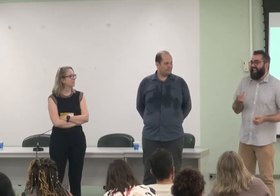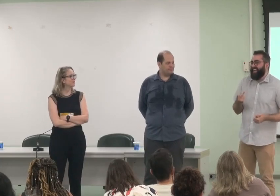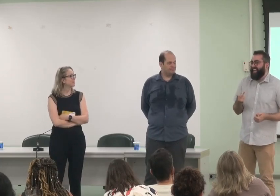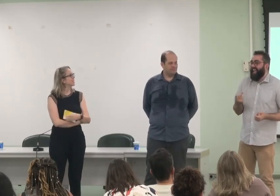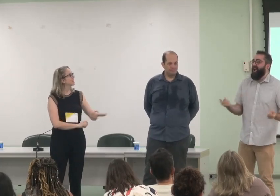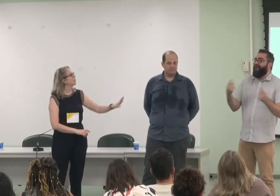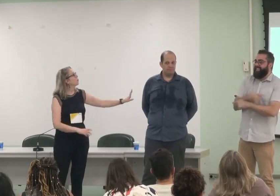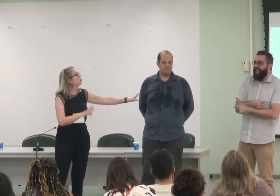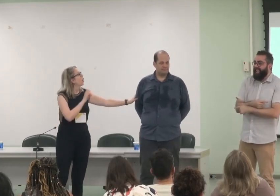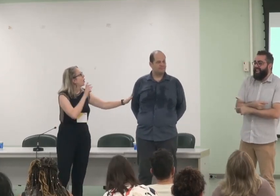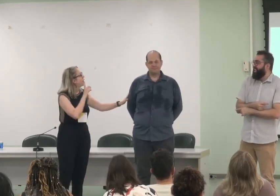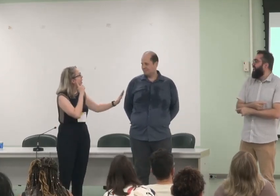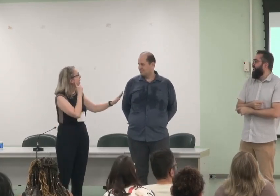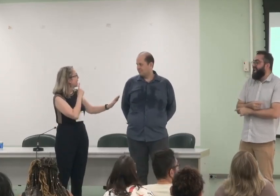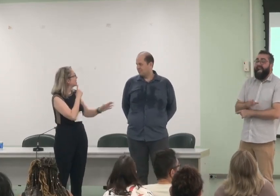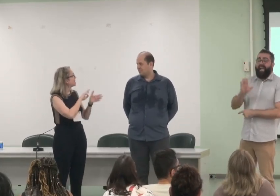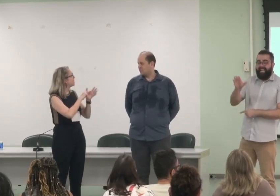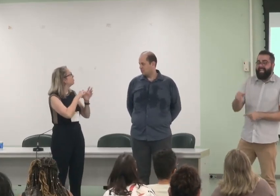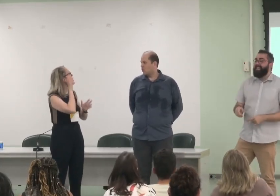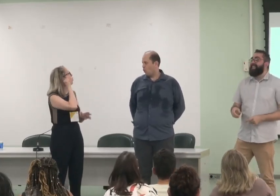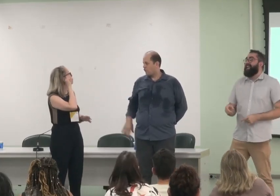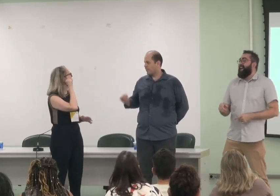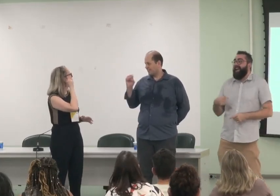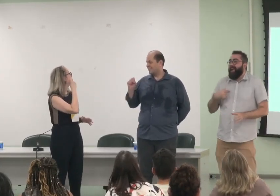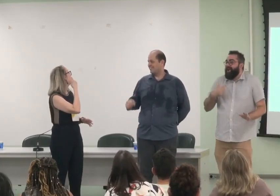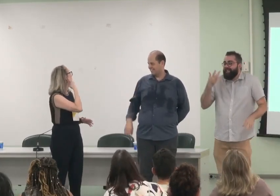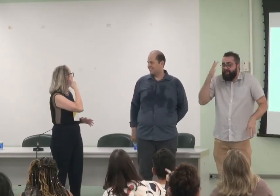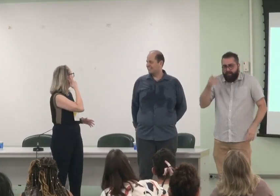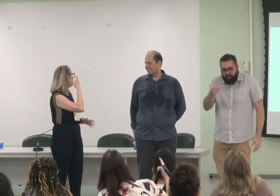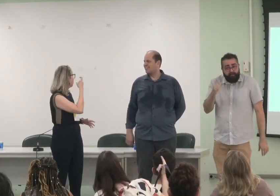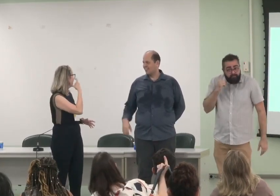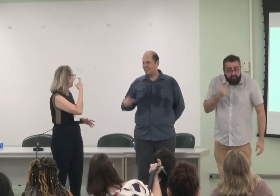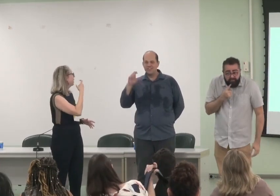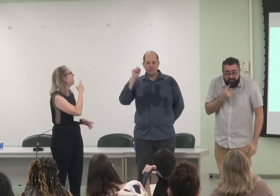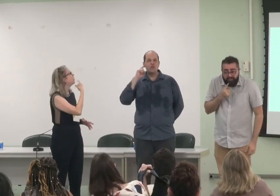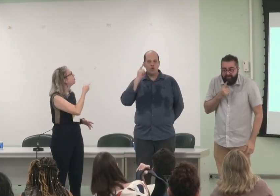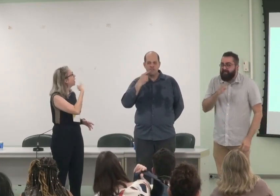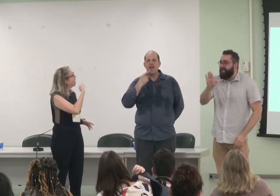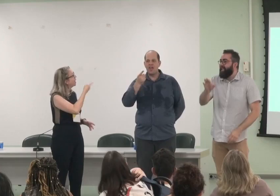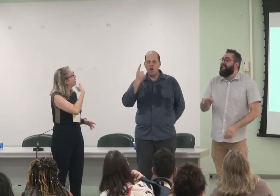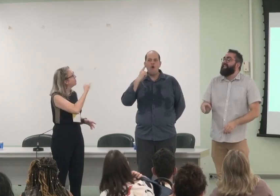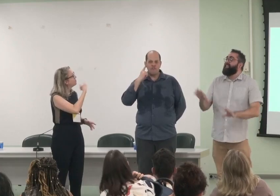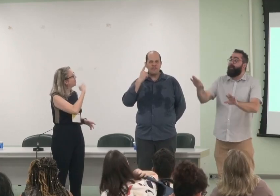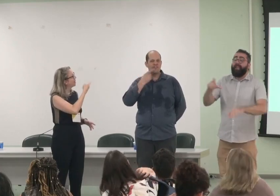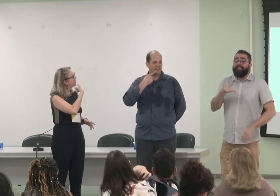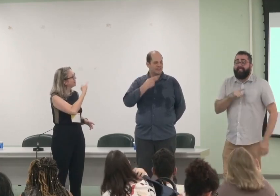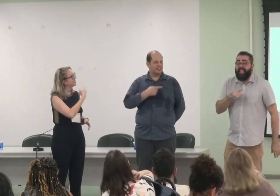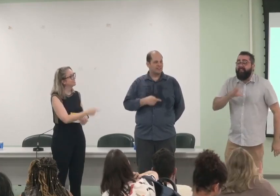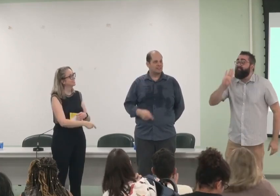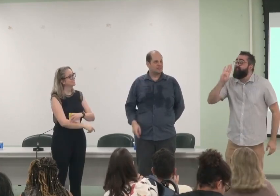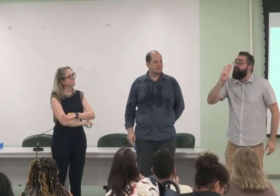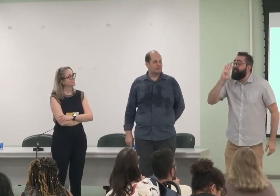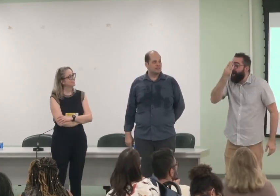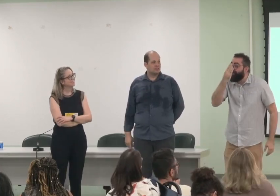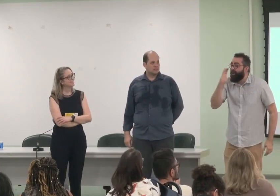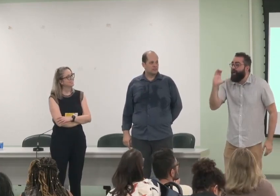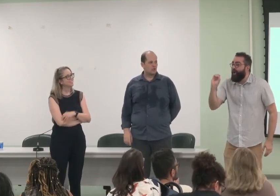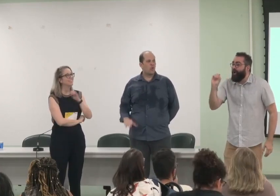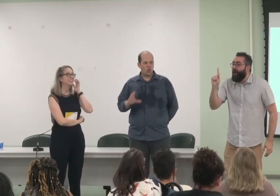falo, que é o contrário do que a gente usa aqui. Então, você perguntava se a pessoa era surda e ele dizia que não. Então,